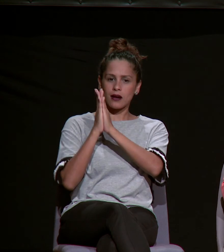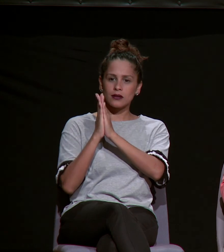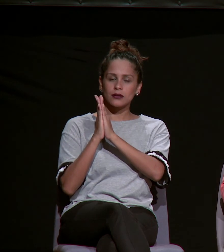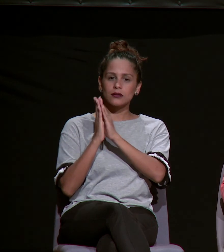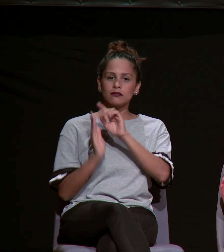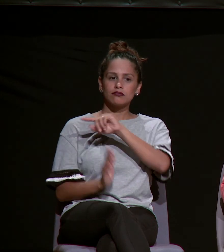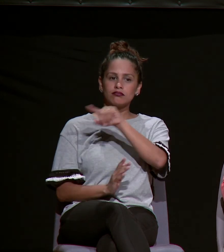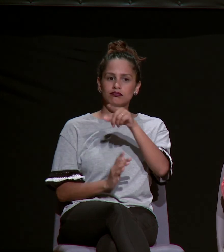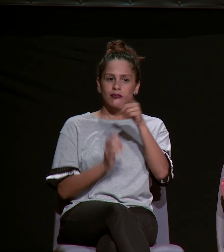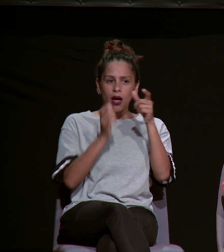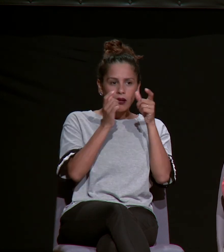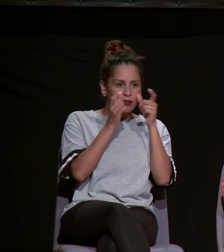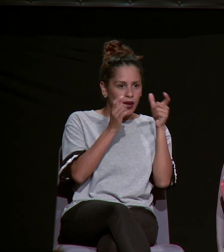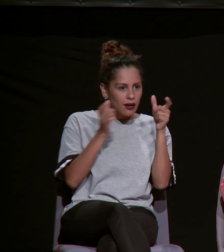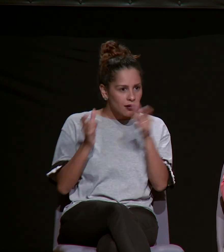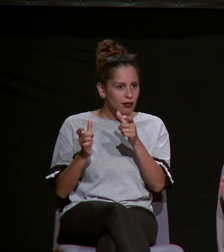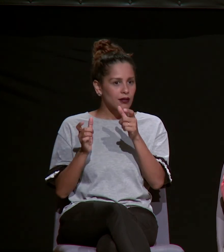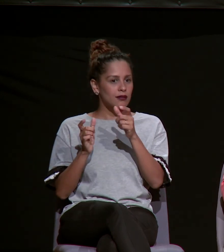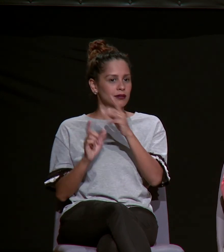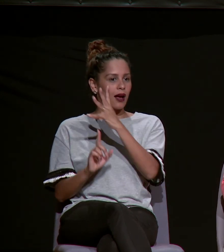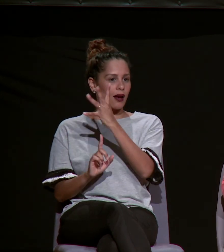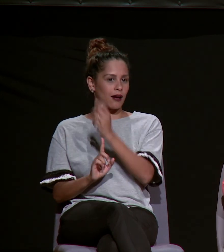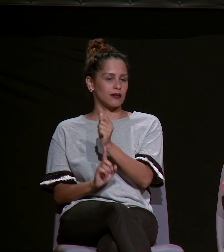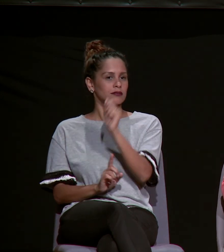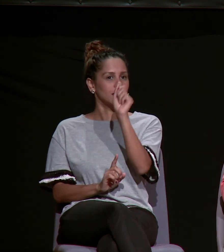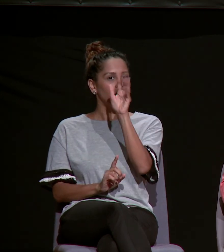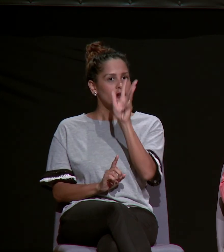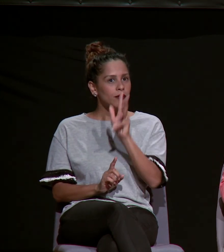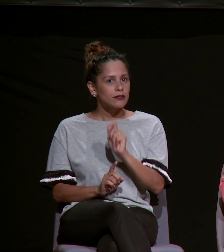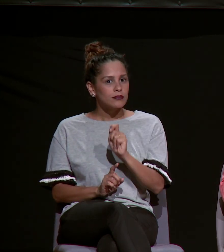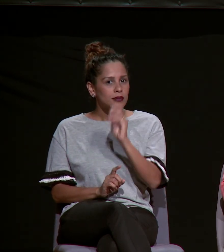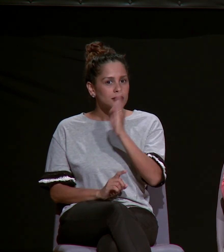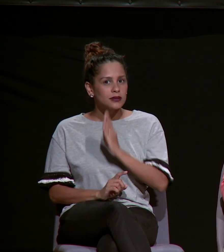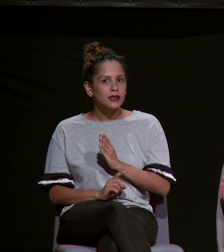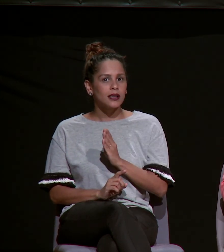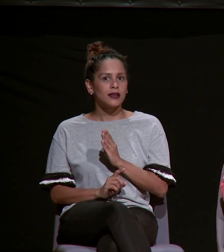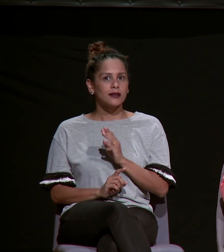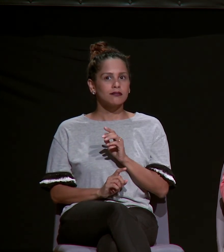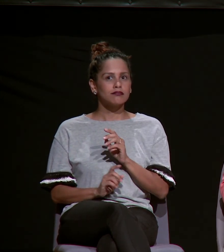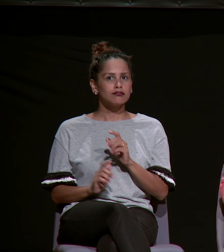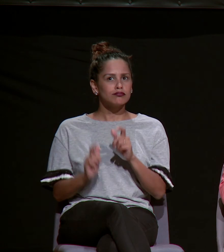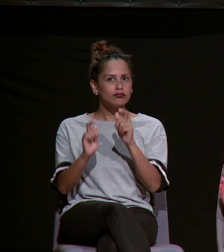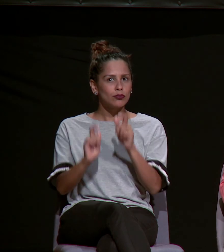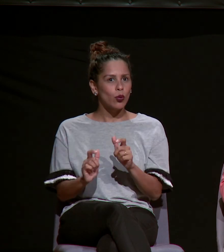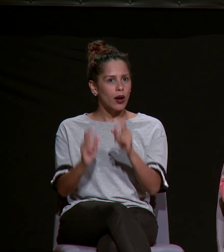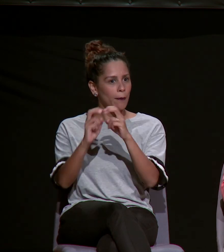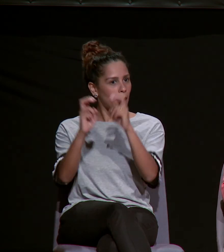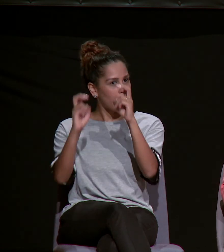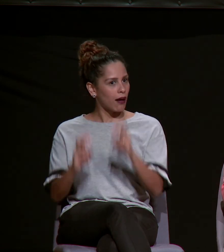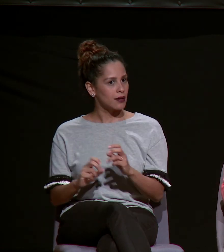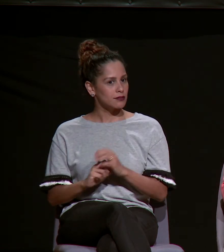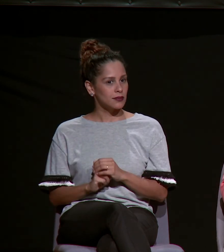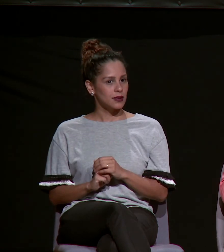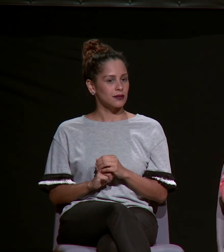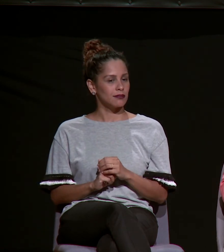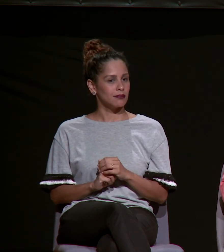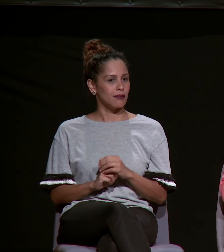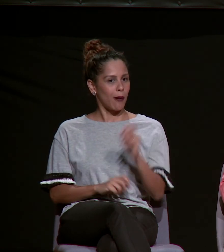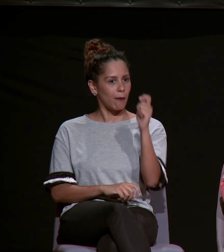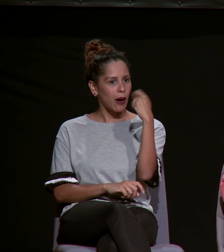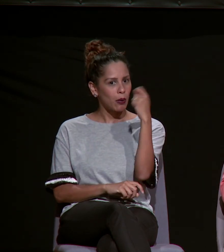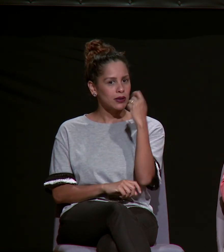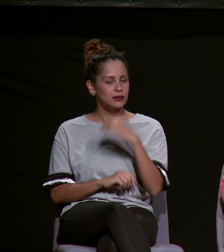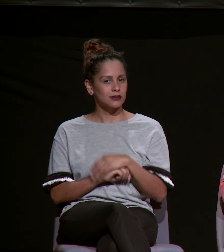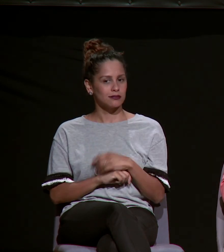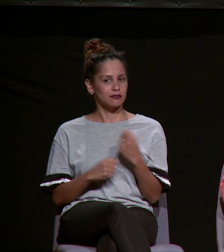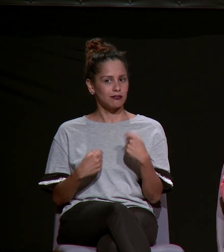pessoas interessadas em arte afro-brasileira, a gente está no MASP, a gente está na Paulista, não tem como eu ignorar essas coisas?